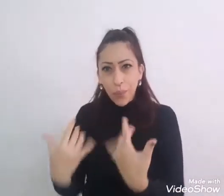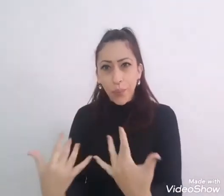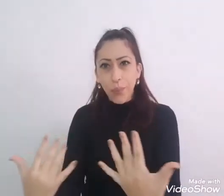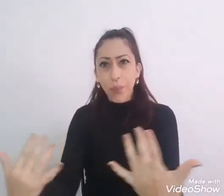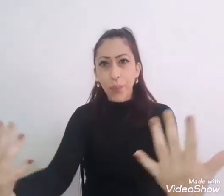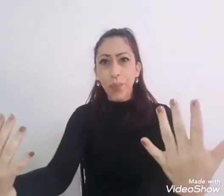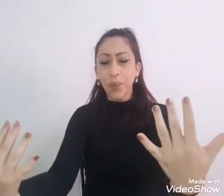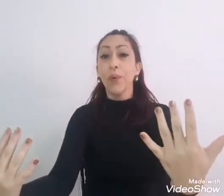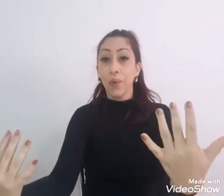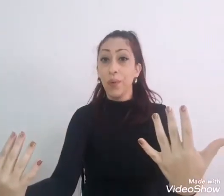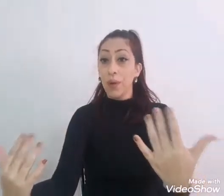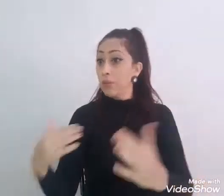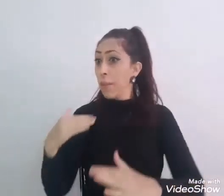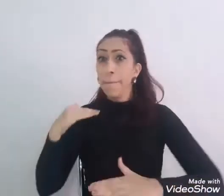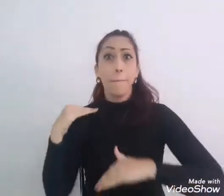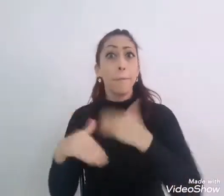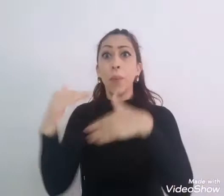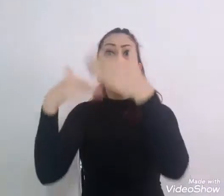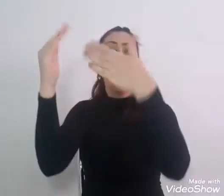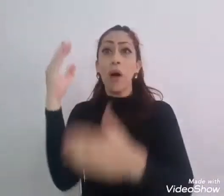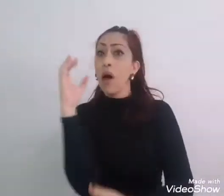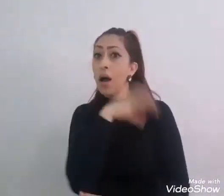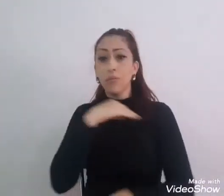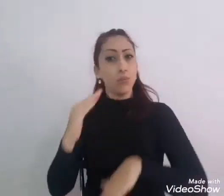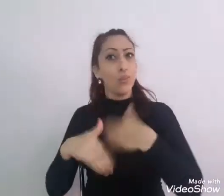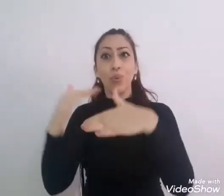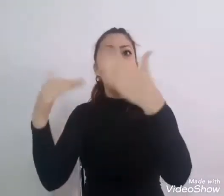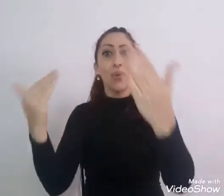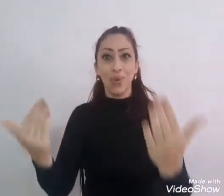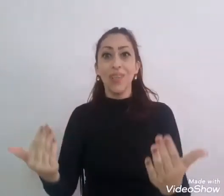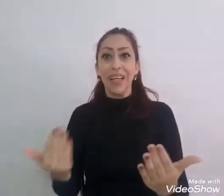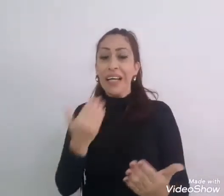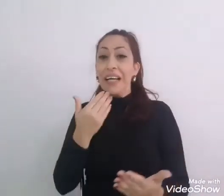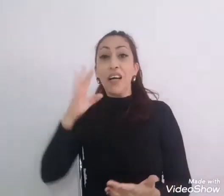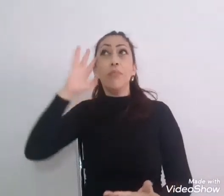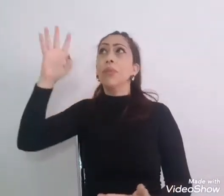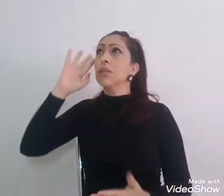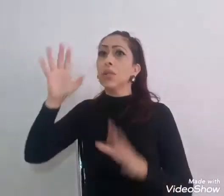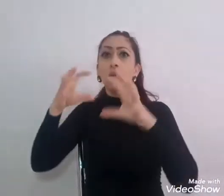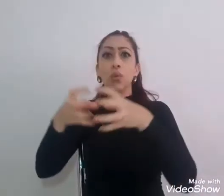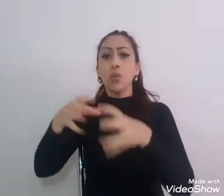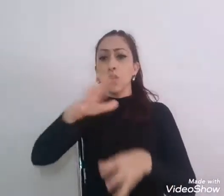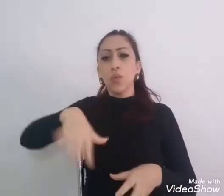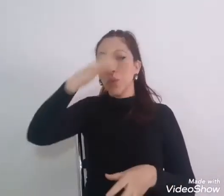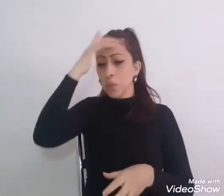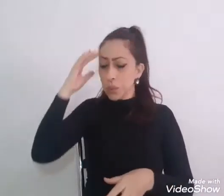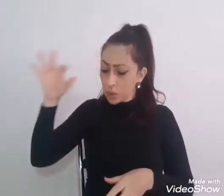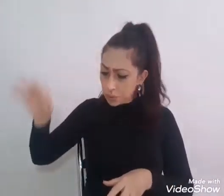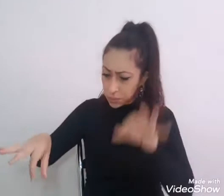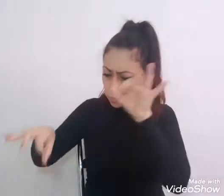Segue o meu raciocínio. A partir do momento em que os seres humanos eles passam a plantar aquilo que eles comem, né? Eles não precisam estar em constante